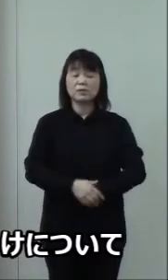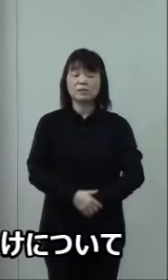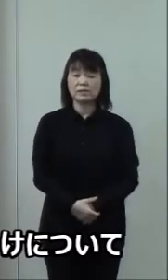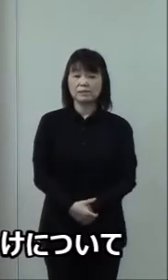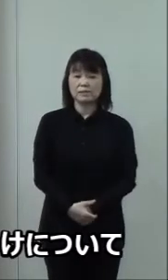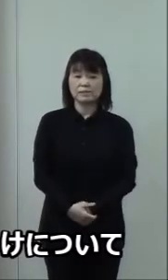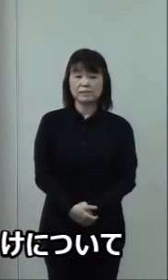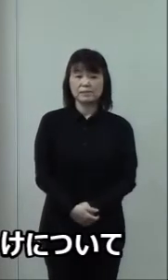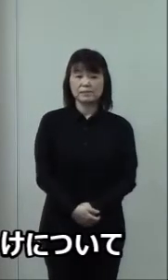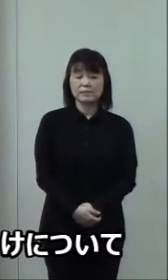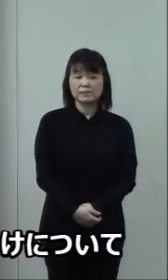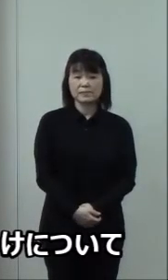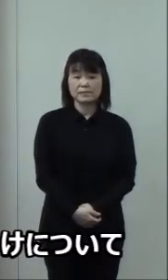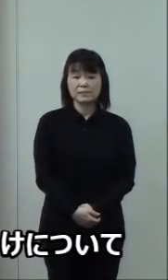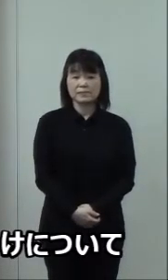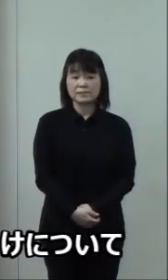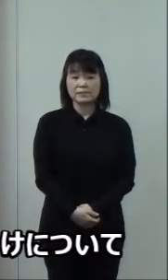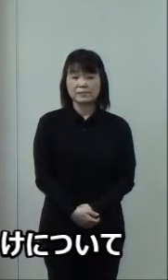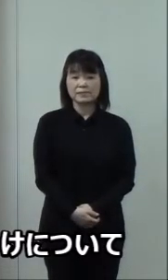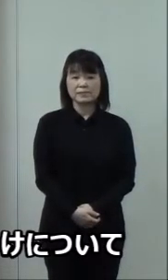ます。